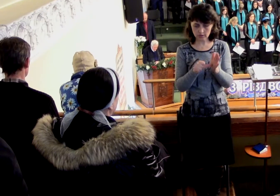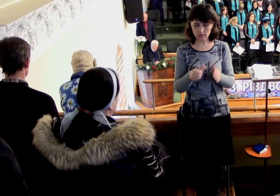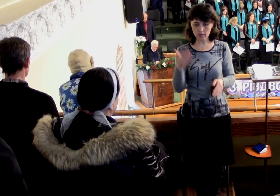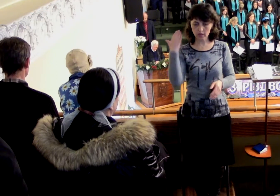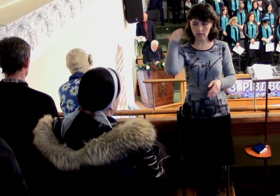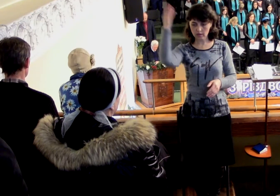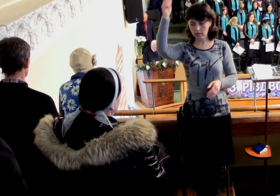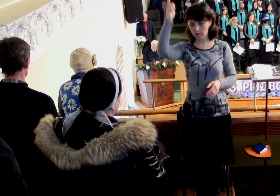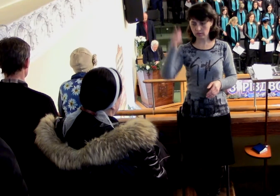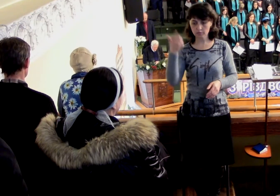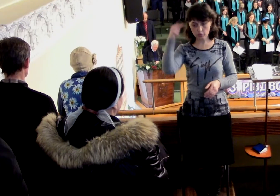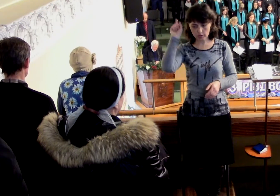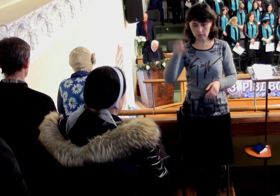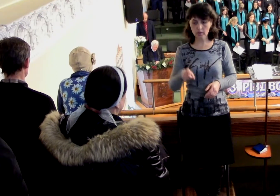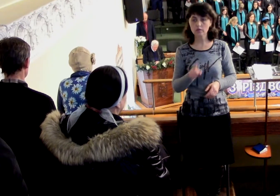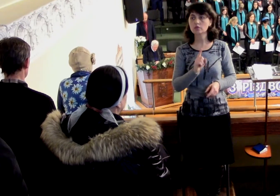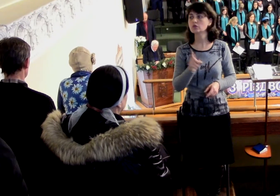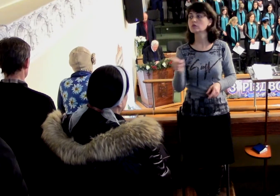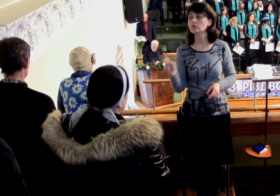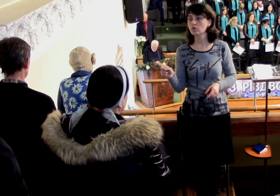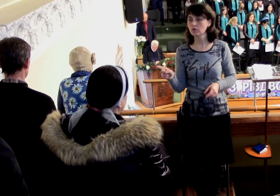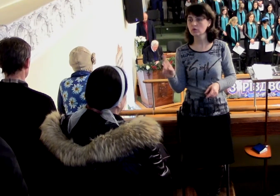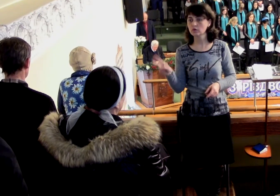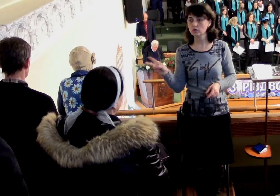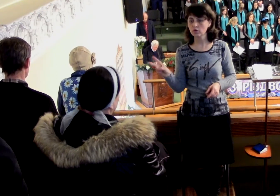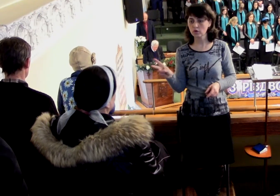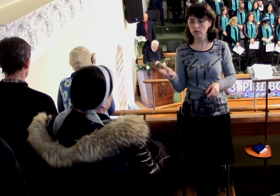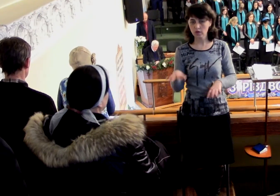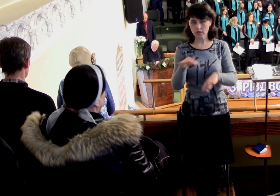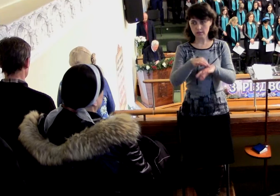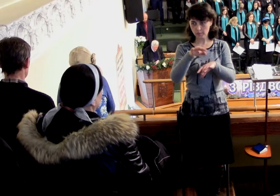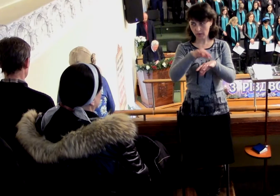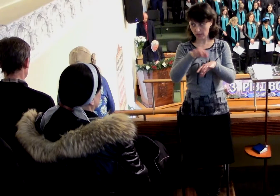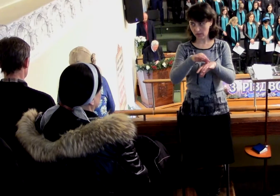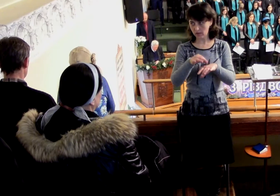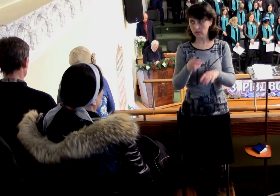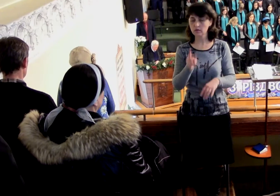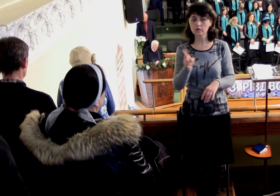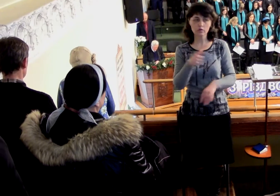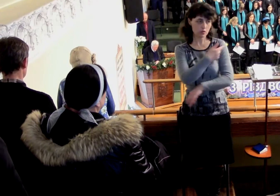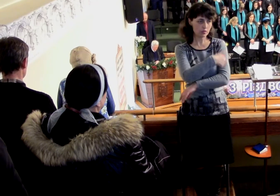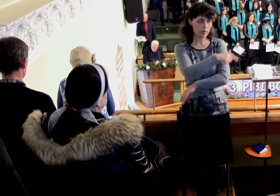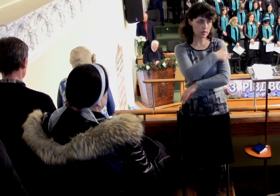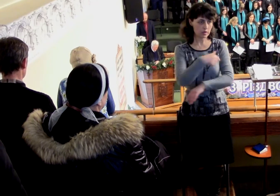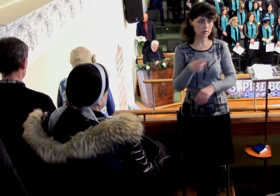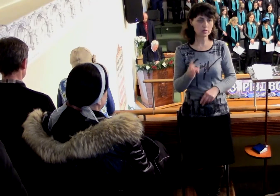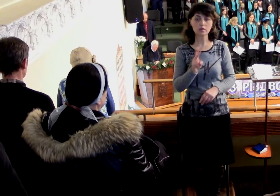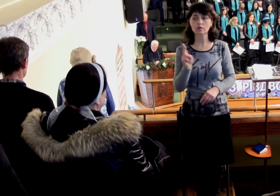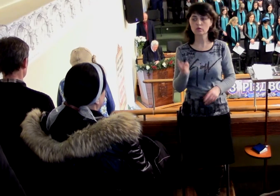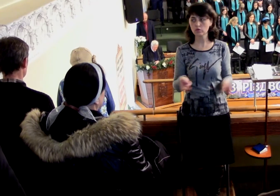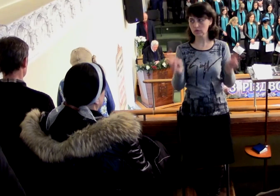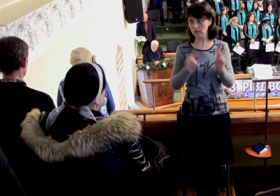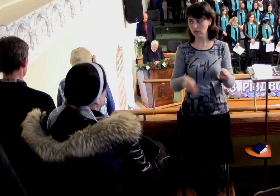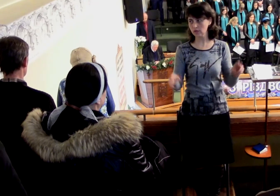болен, кто в больнице, кто в реанимации, кто дома не мог по состоянию здоровья прийти.